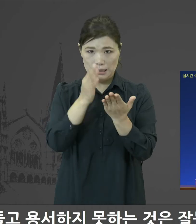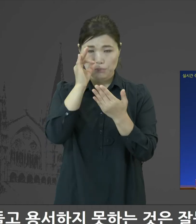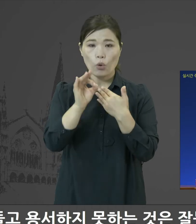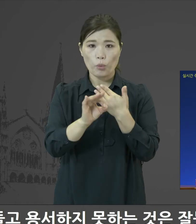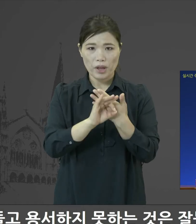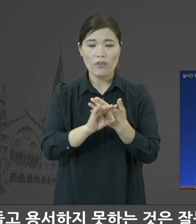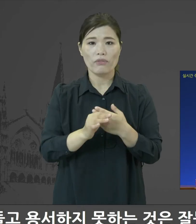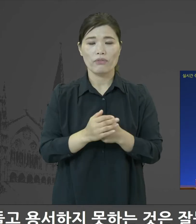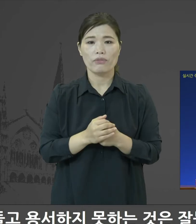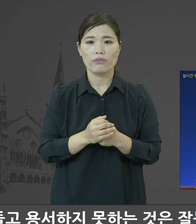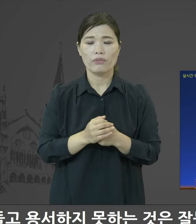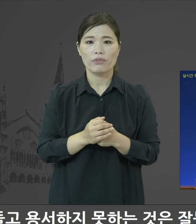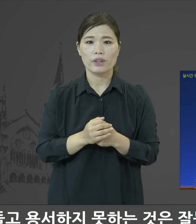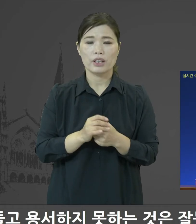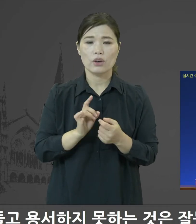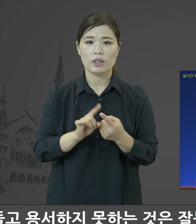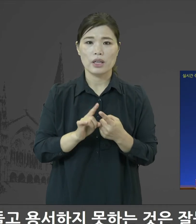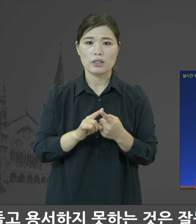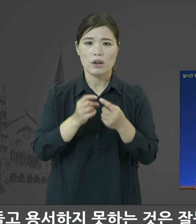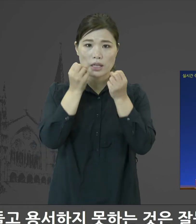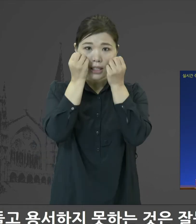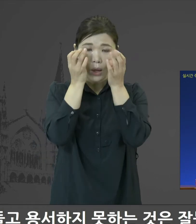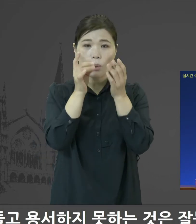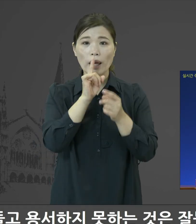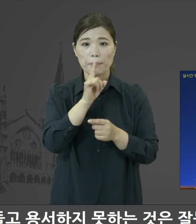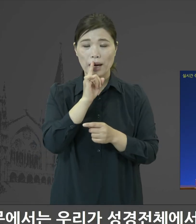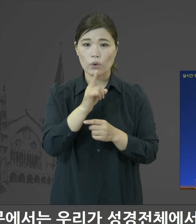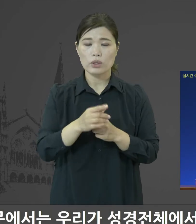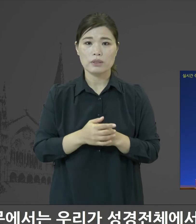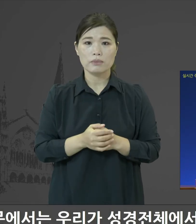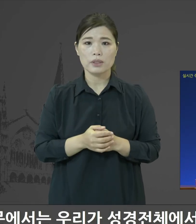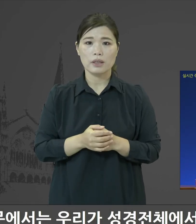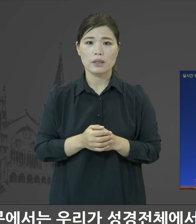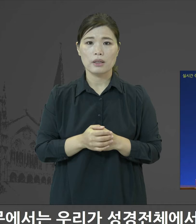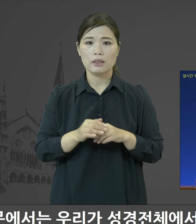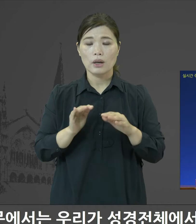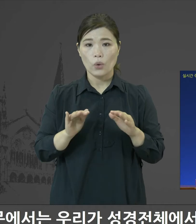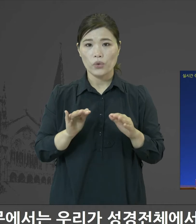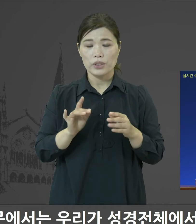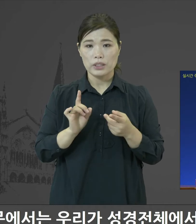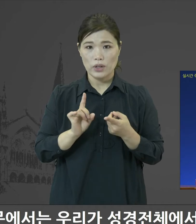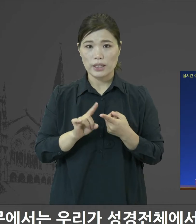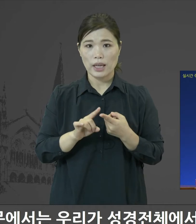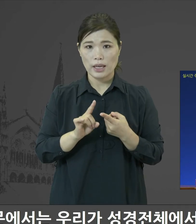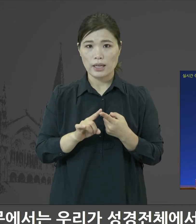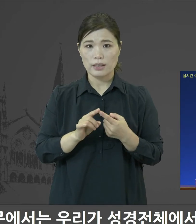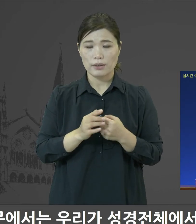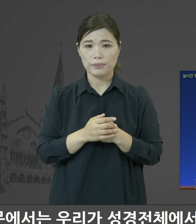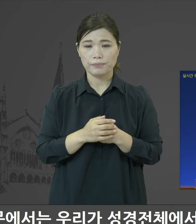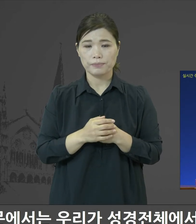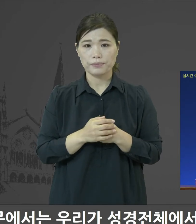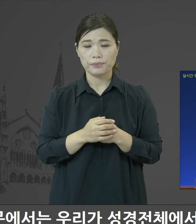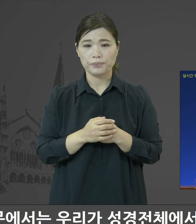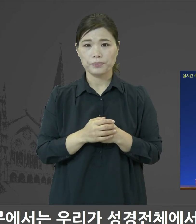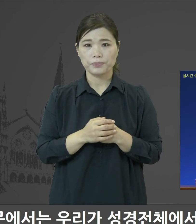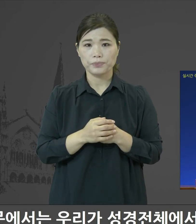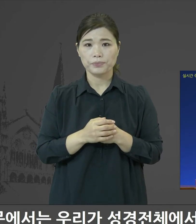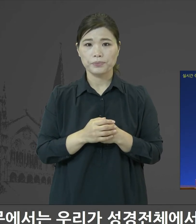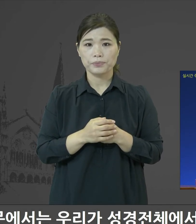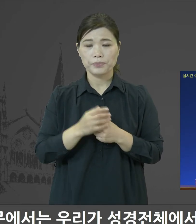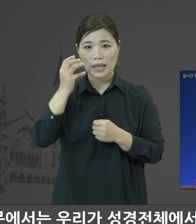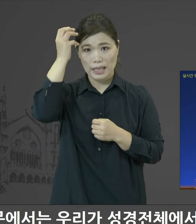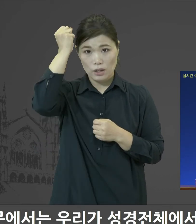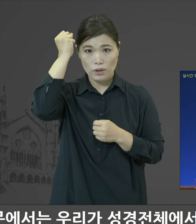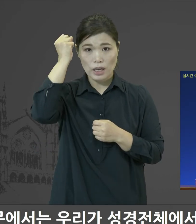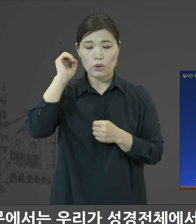내용들을 새롭게 조명하는 부분이 있습니다. 우리는 오늘 그 부분까지 조명을 받아야 됩니다. 바울이